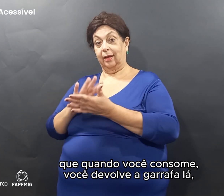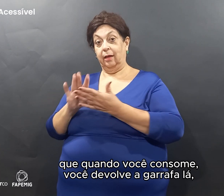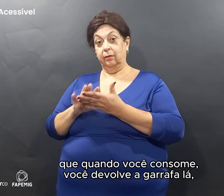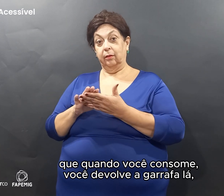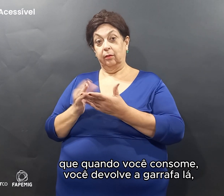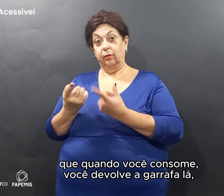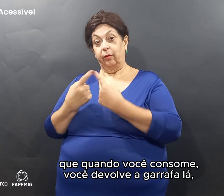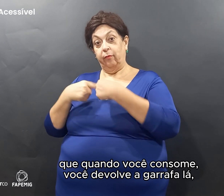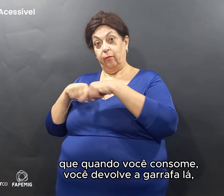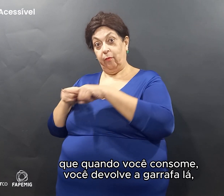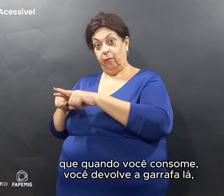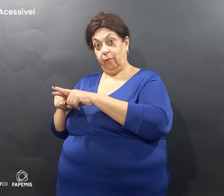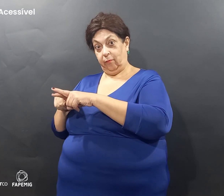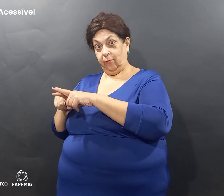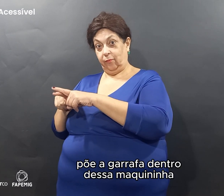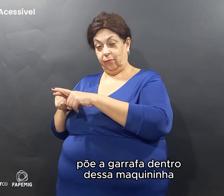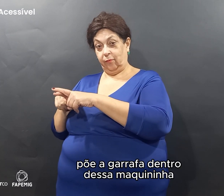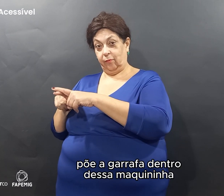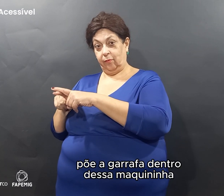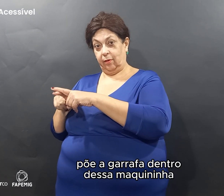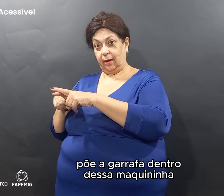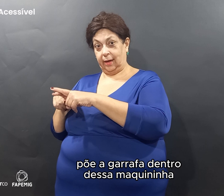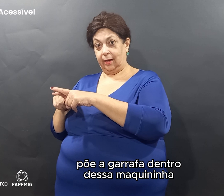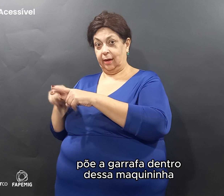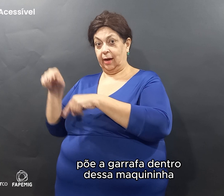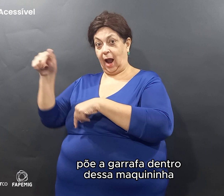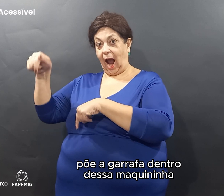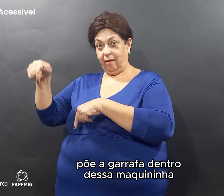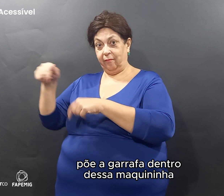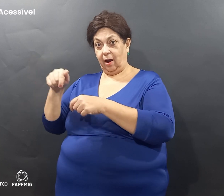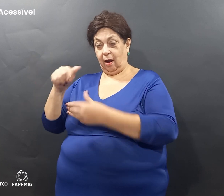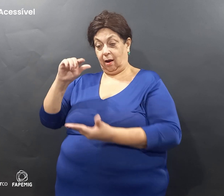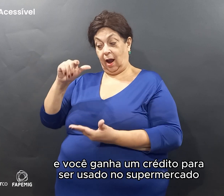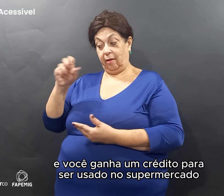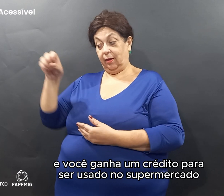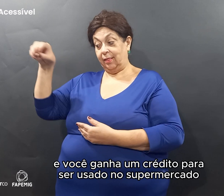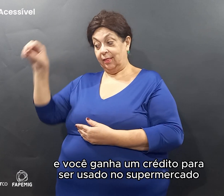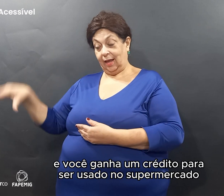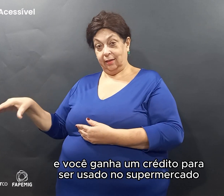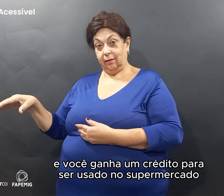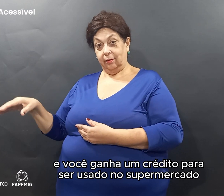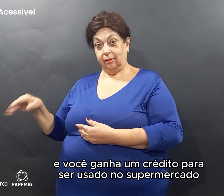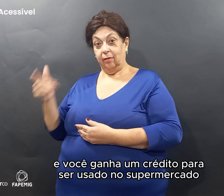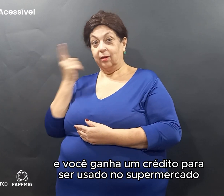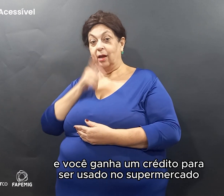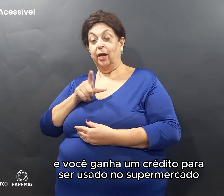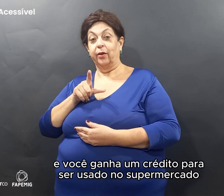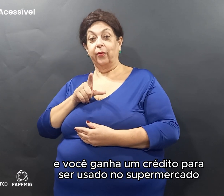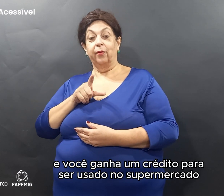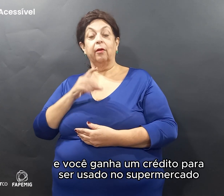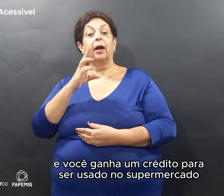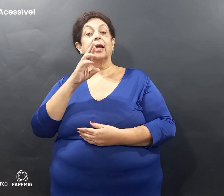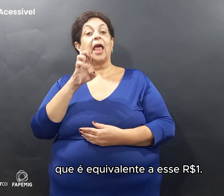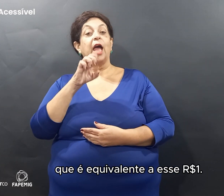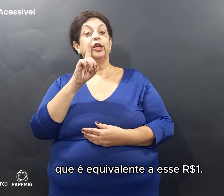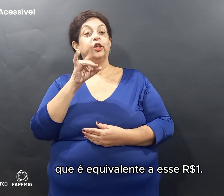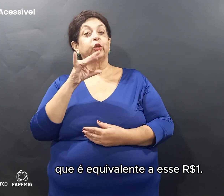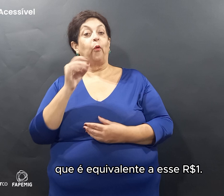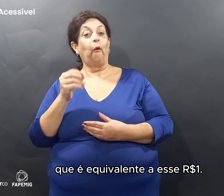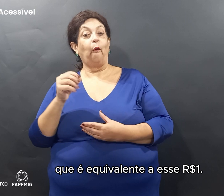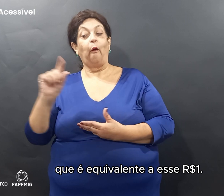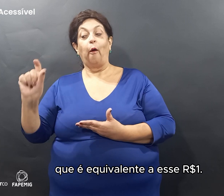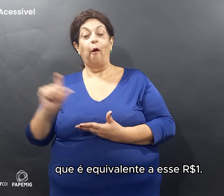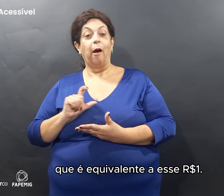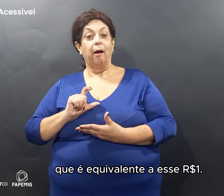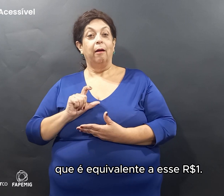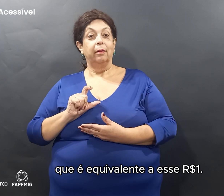você devolve a garrafa lá, põe a garrafa dentro dessa maquininha e você ganha um crédito para ser usado no supermercado, que é